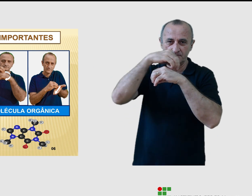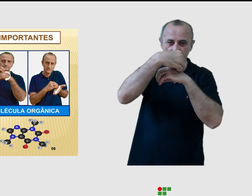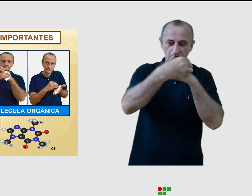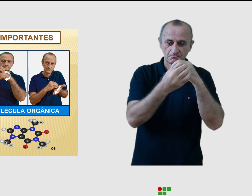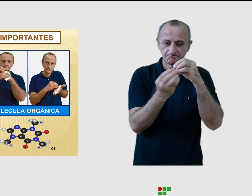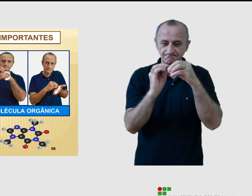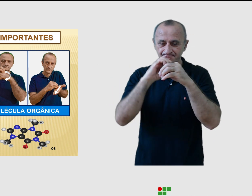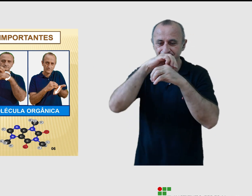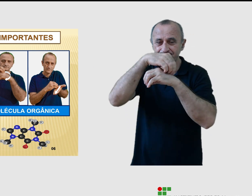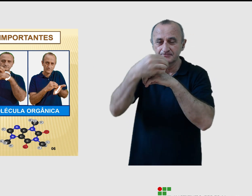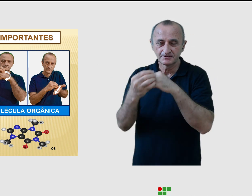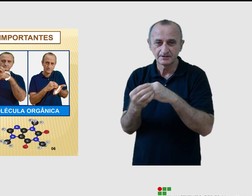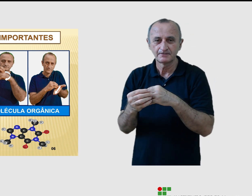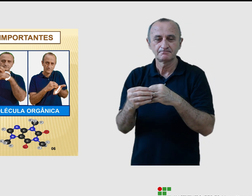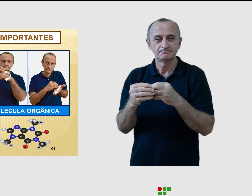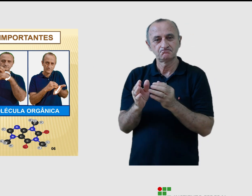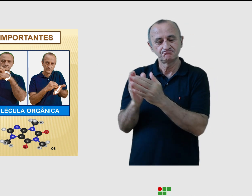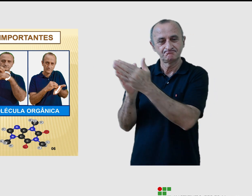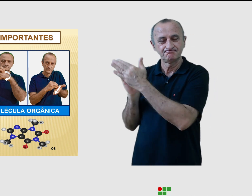Veja,